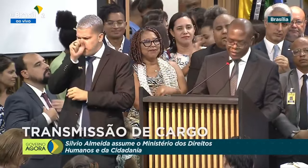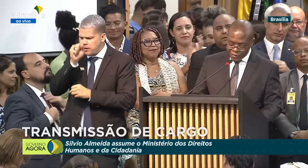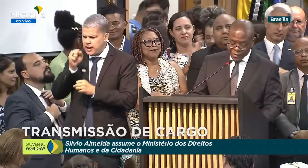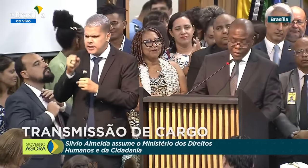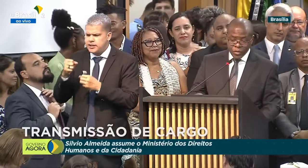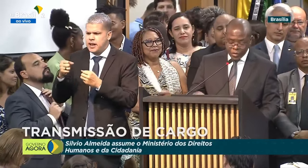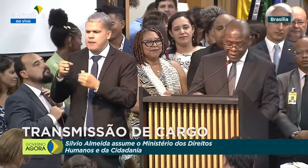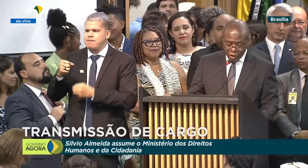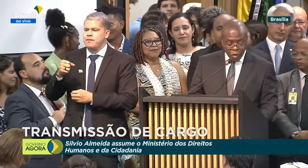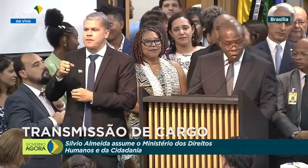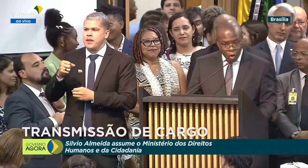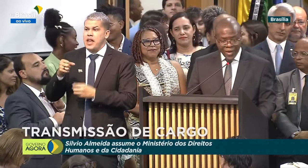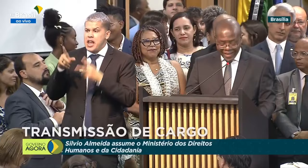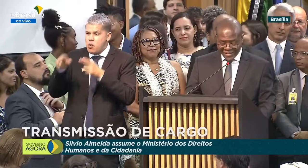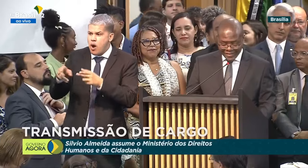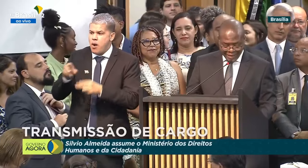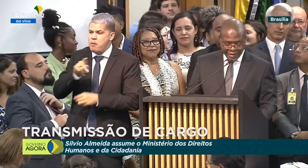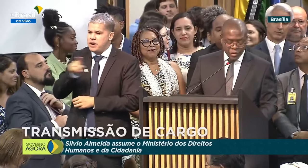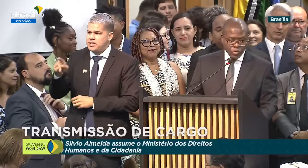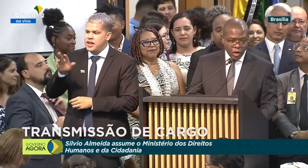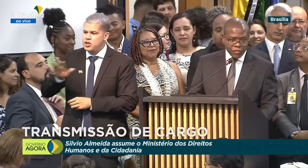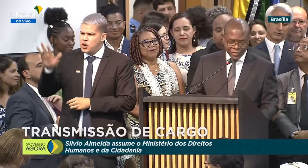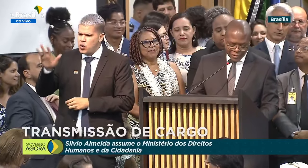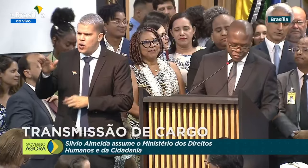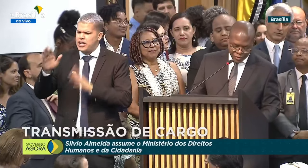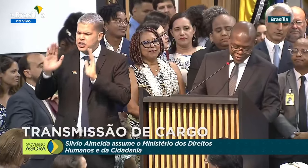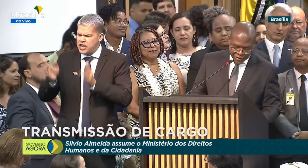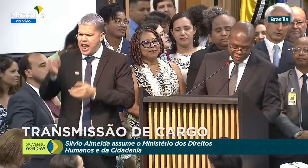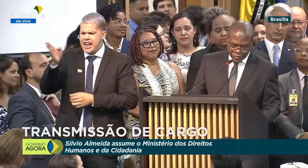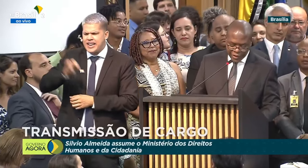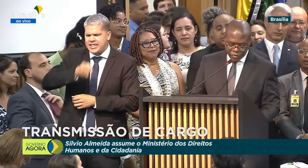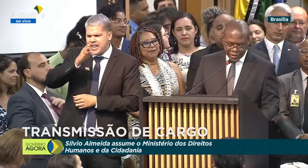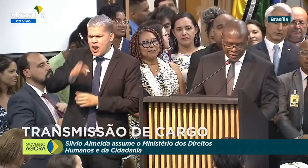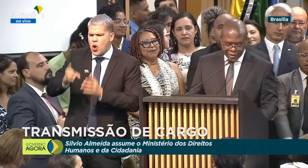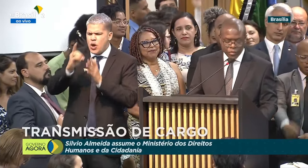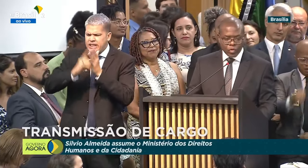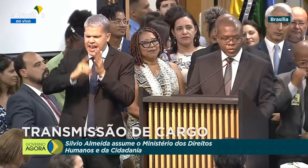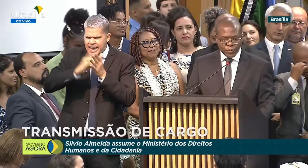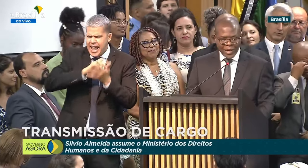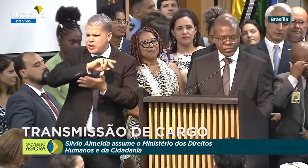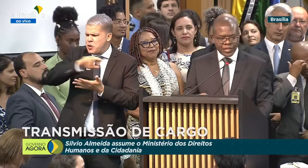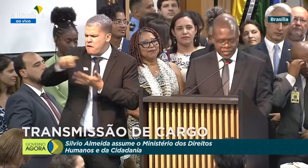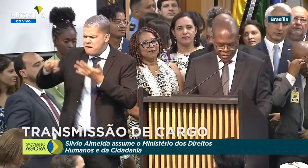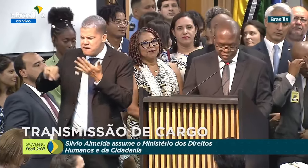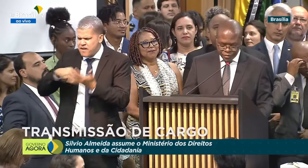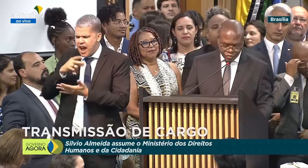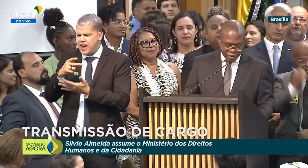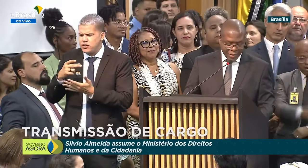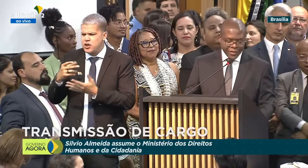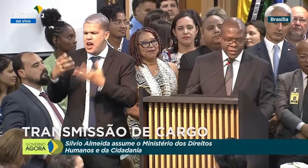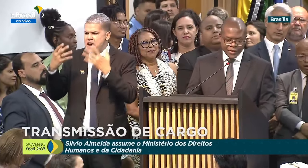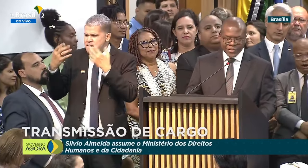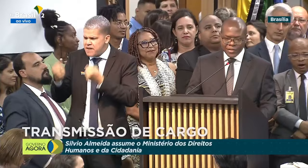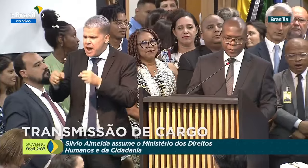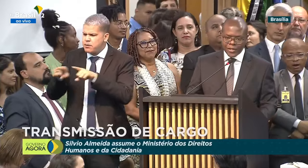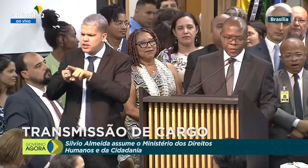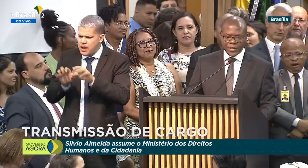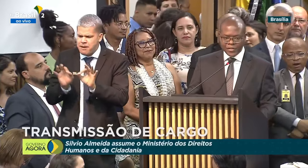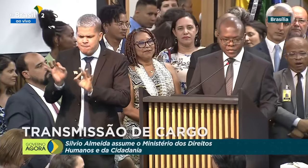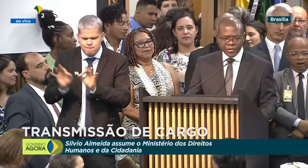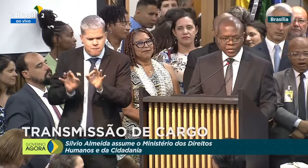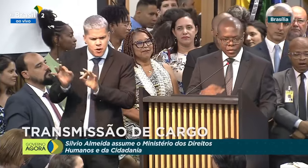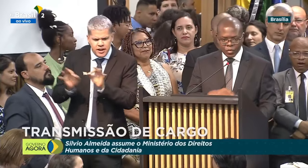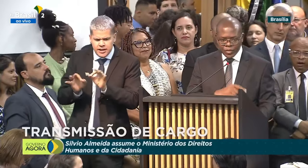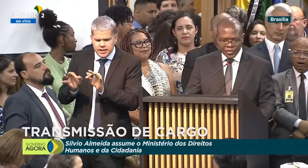revogar ou editar novos atos normativos reconhecendo como espaço legítimos de gestão